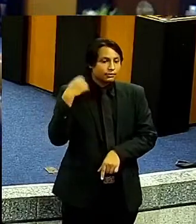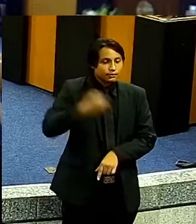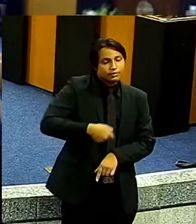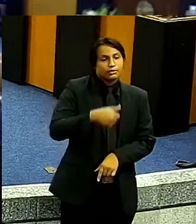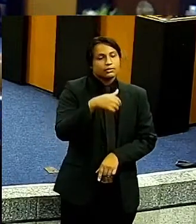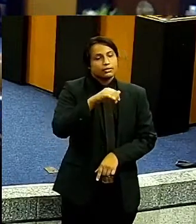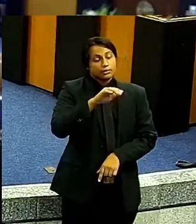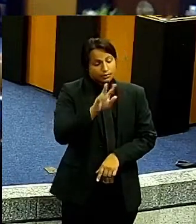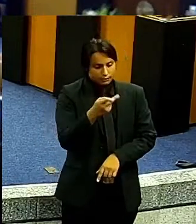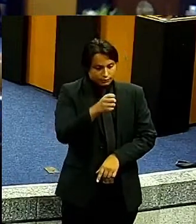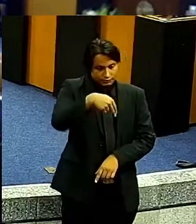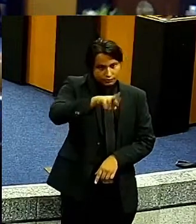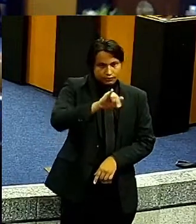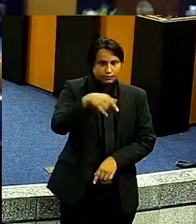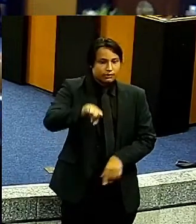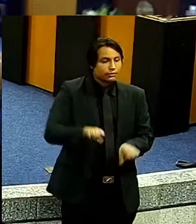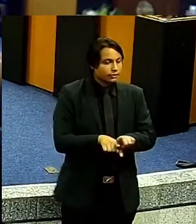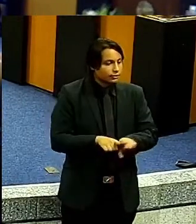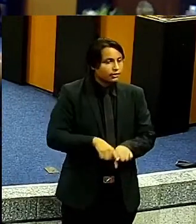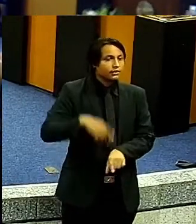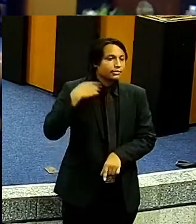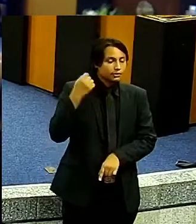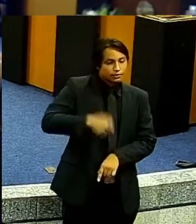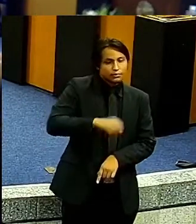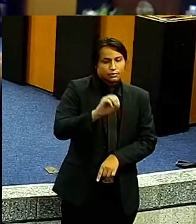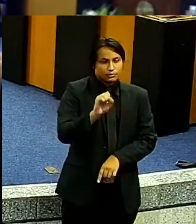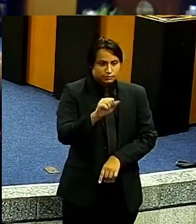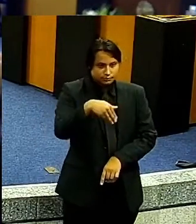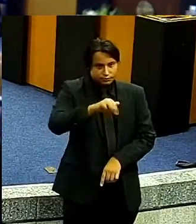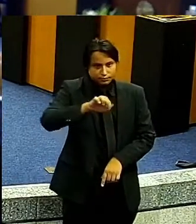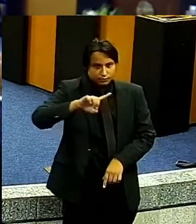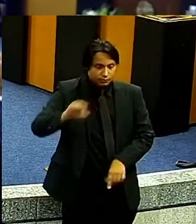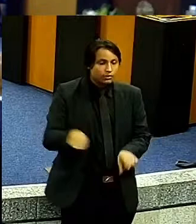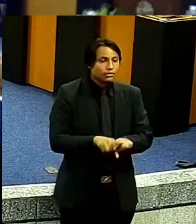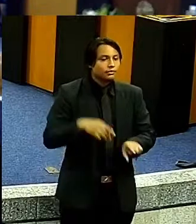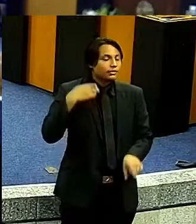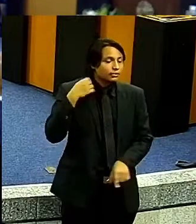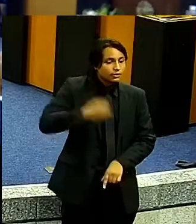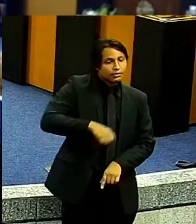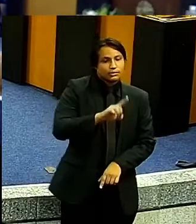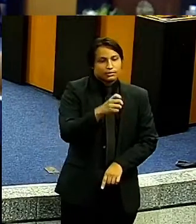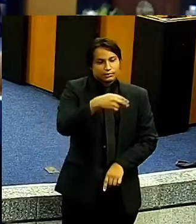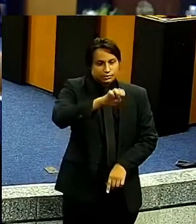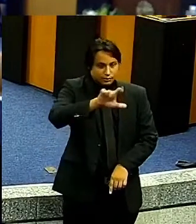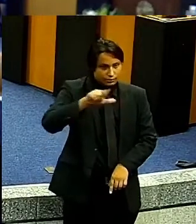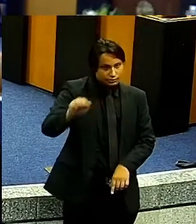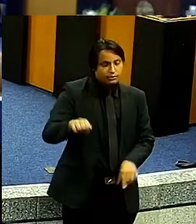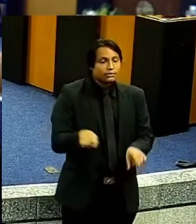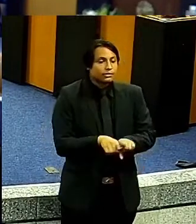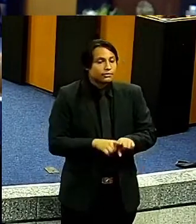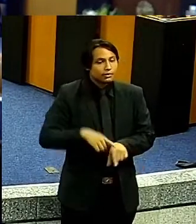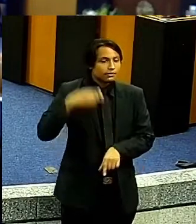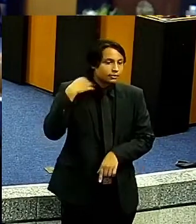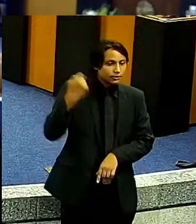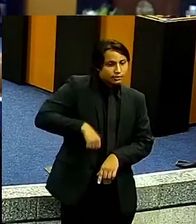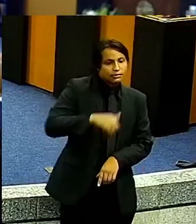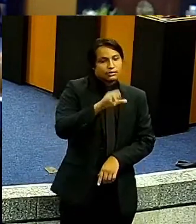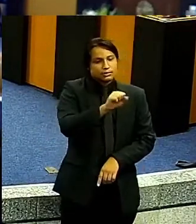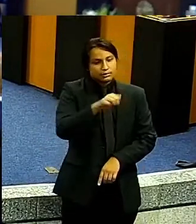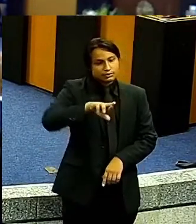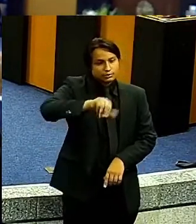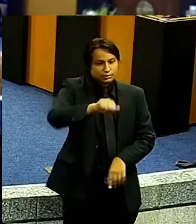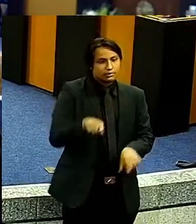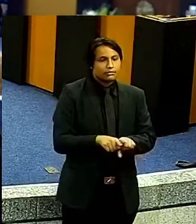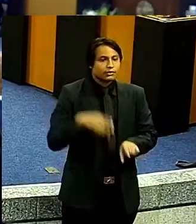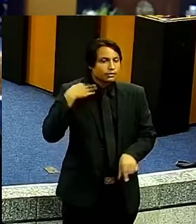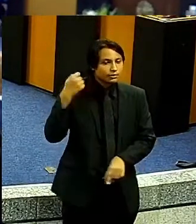Cunha juiz Osmar Gomes dos Santos juíza Daniela de Jesus Bonfim Ferreira juíza Sara Fernanda G